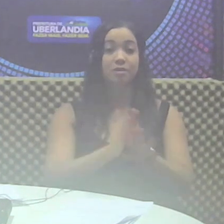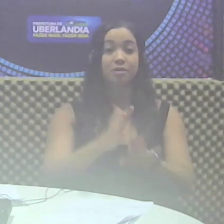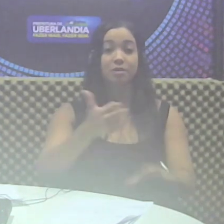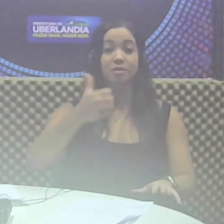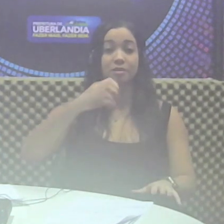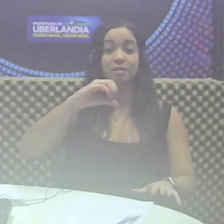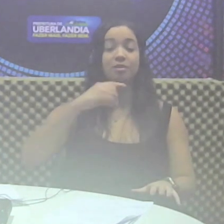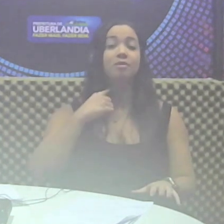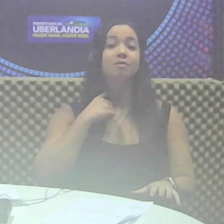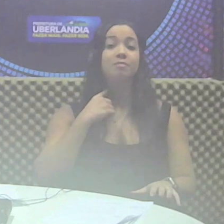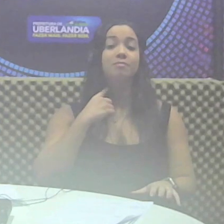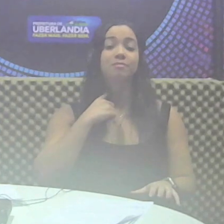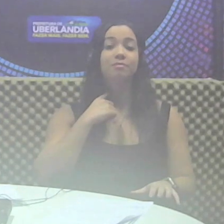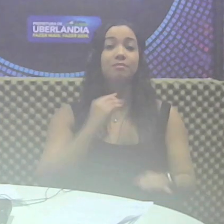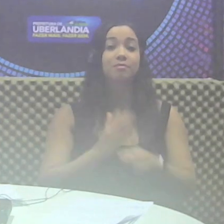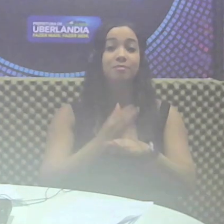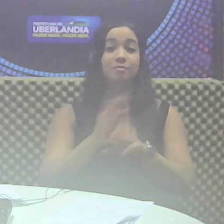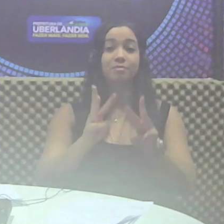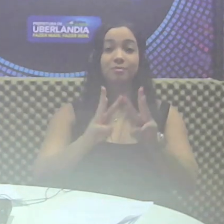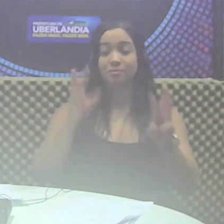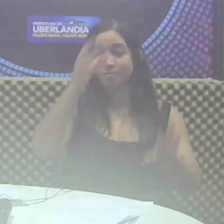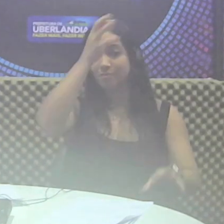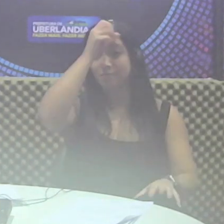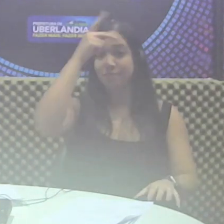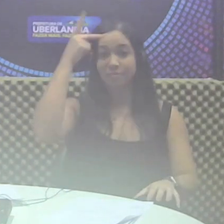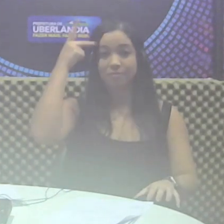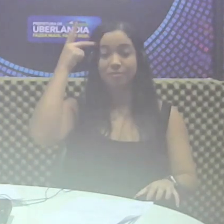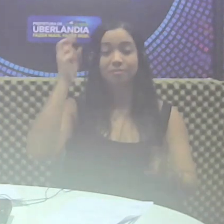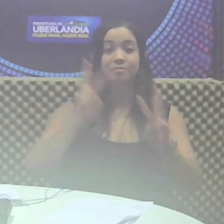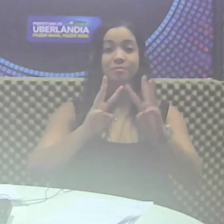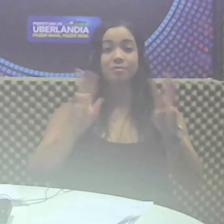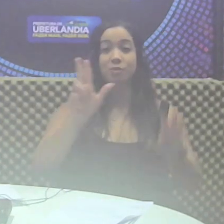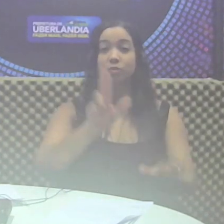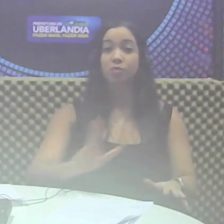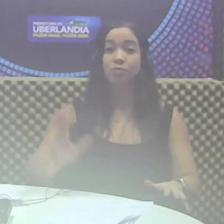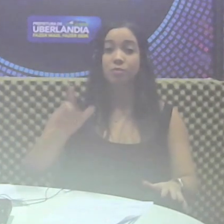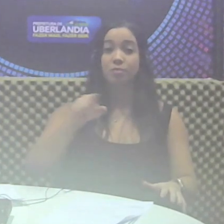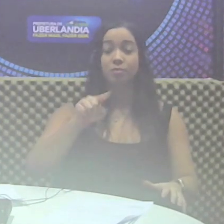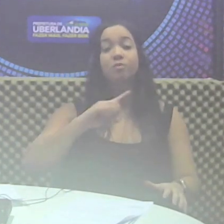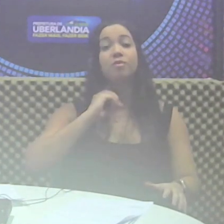maio. Acesse o portal da Prefeitura pelo site